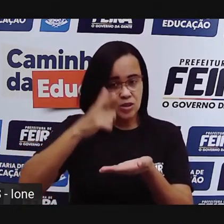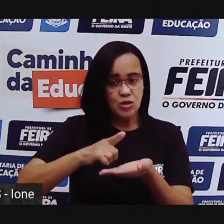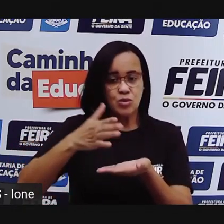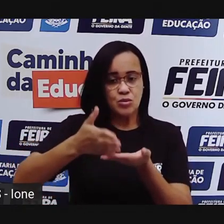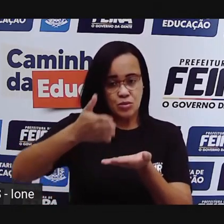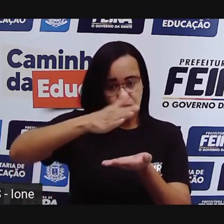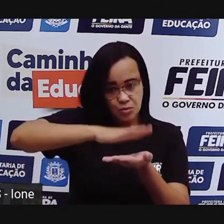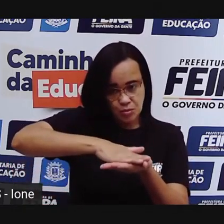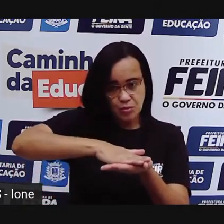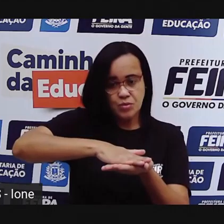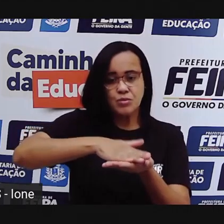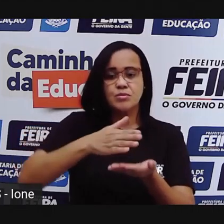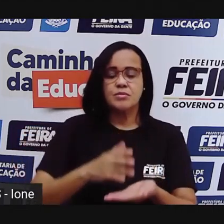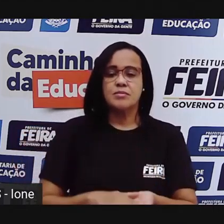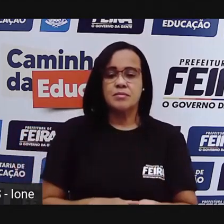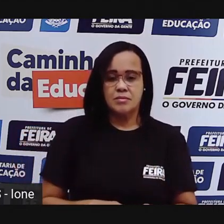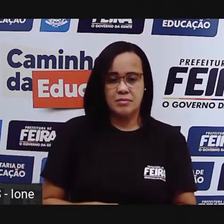novo,